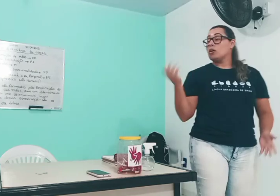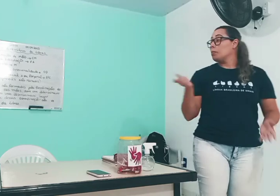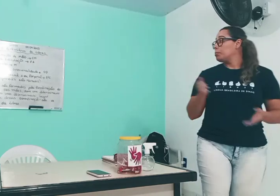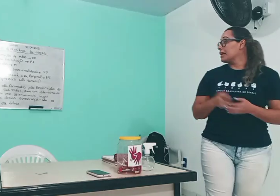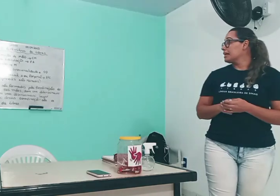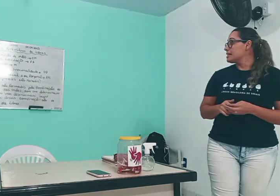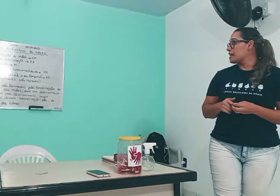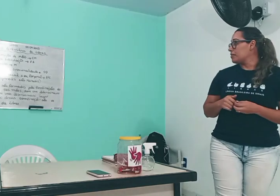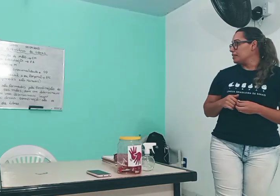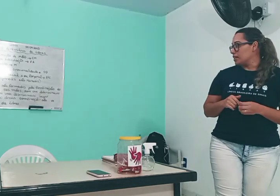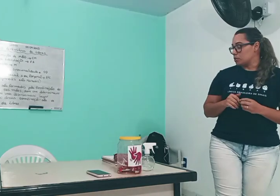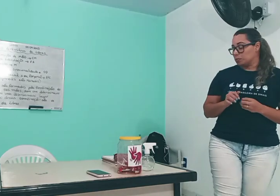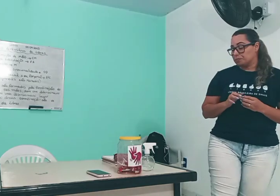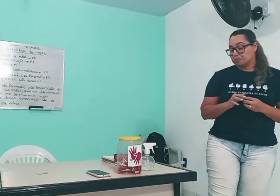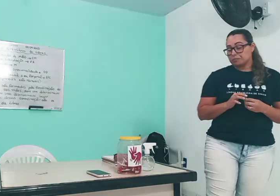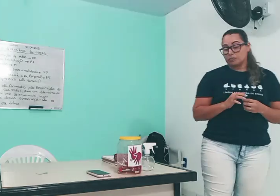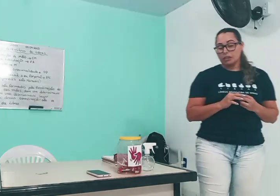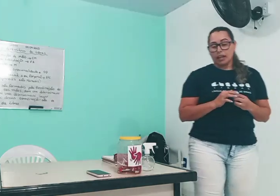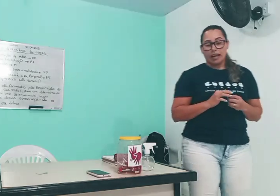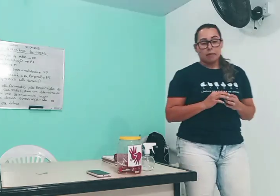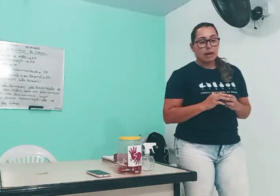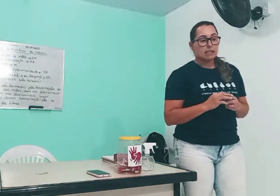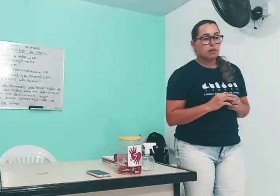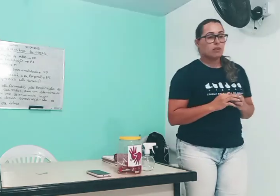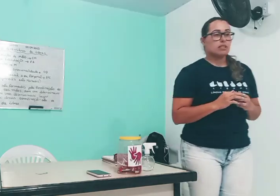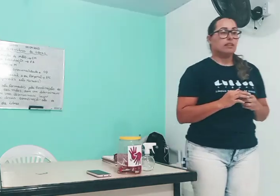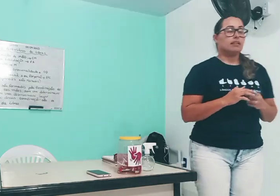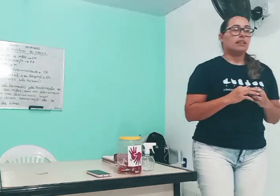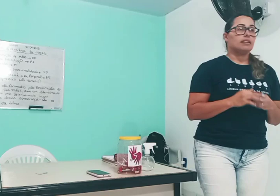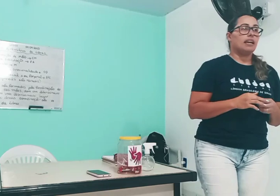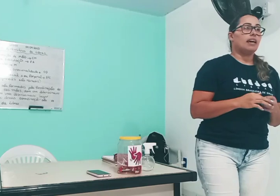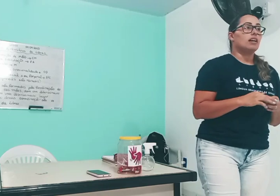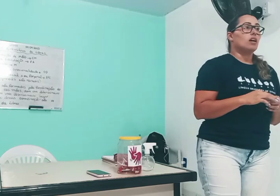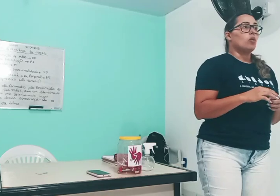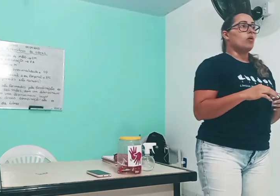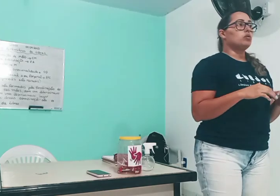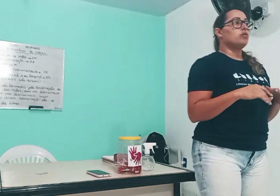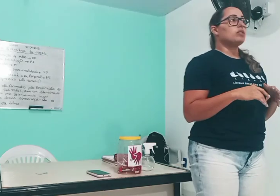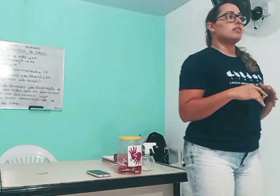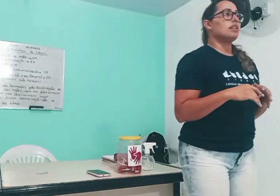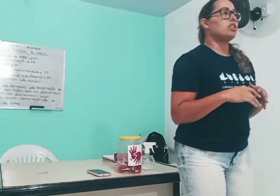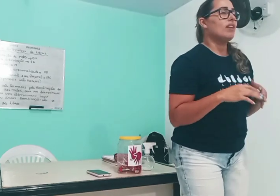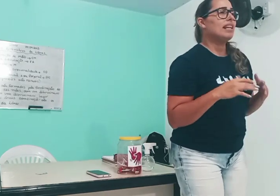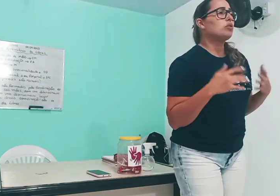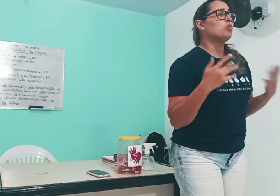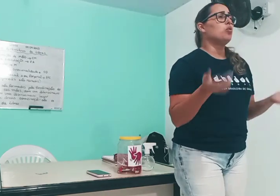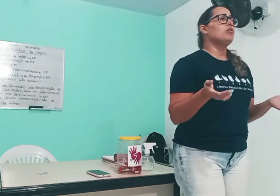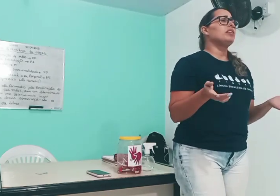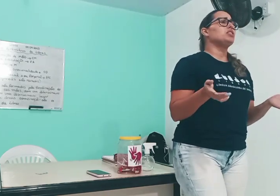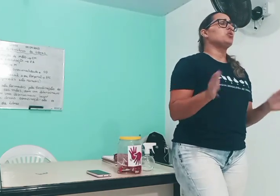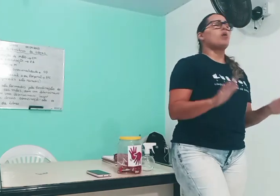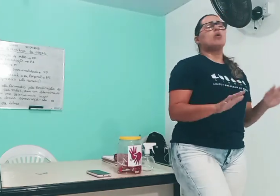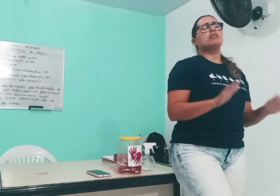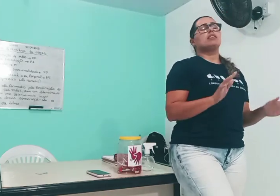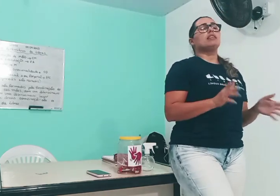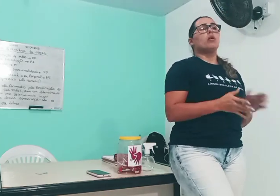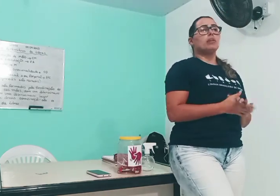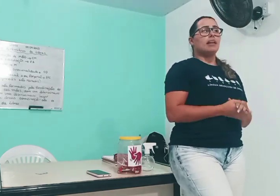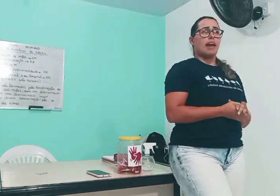Então, para que serve isso? É mais para você entender quando você estiver na dúvida de qual sinal que